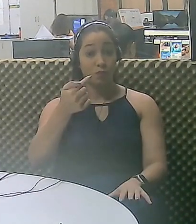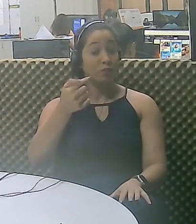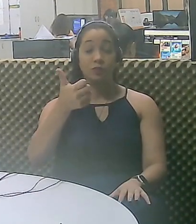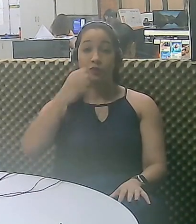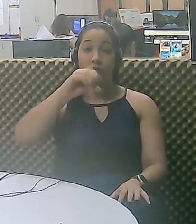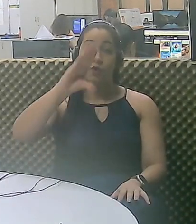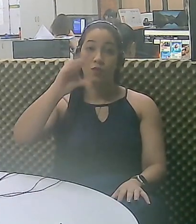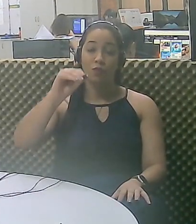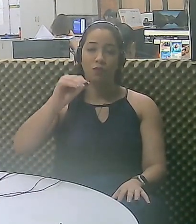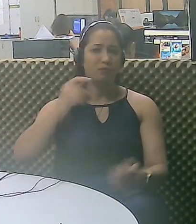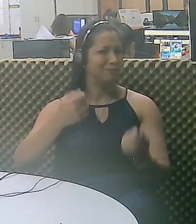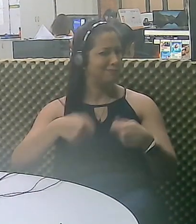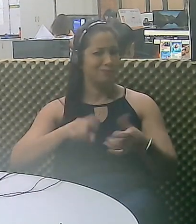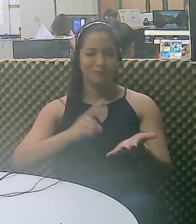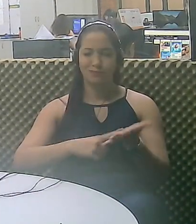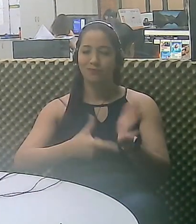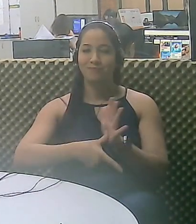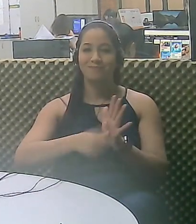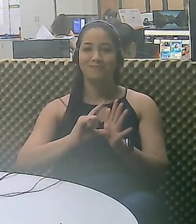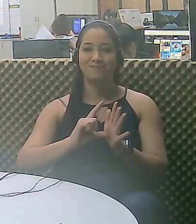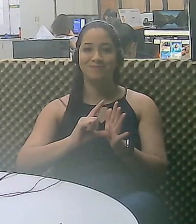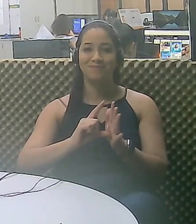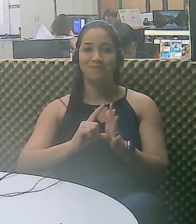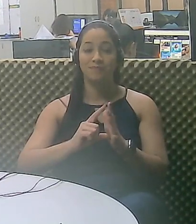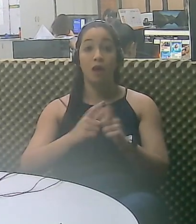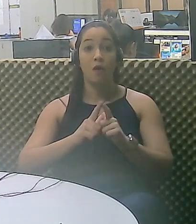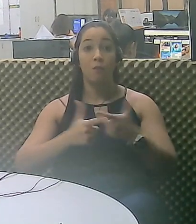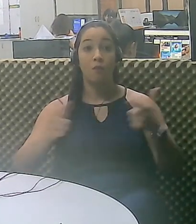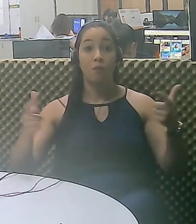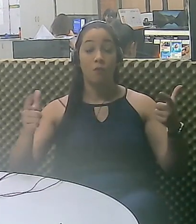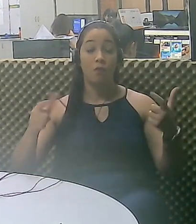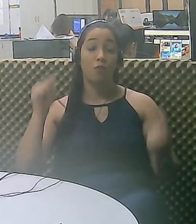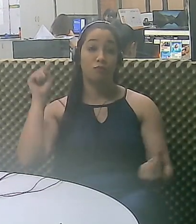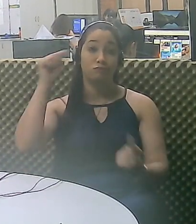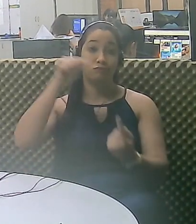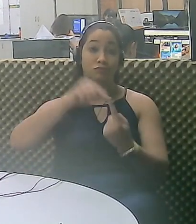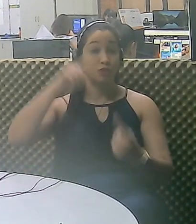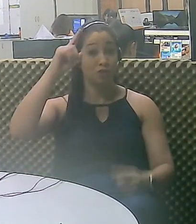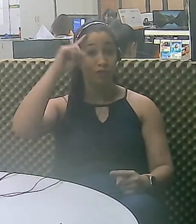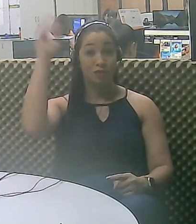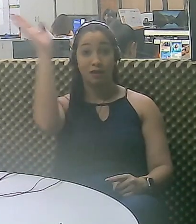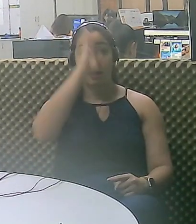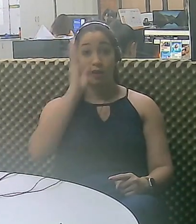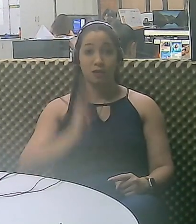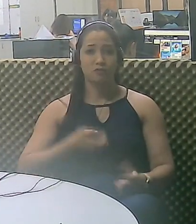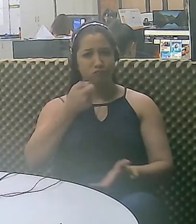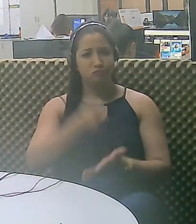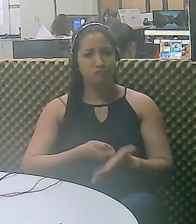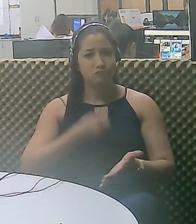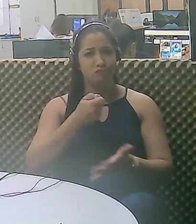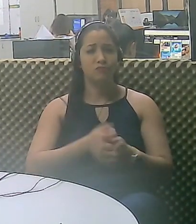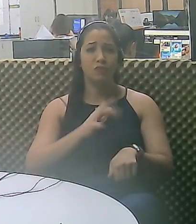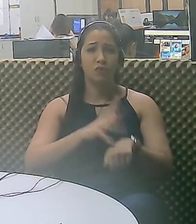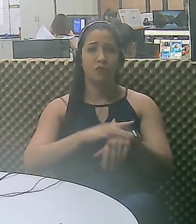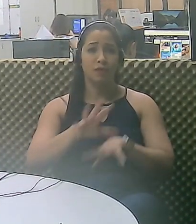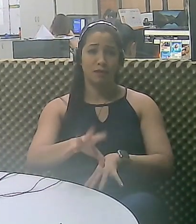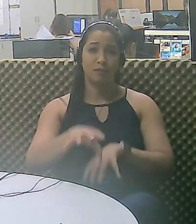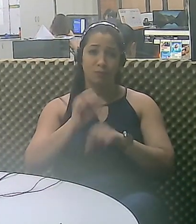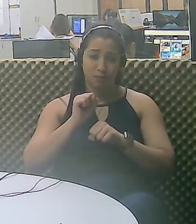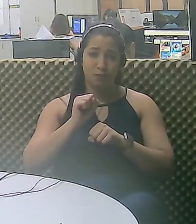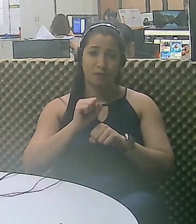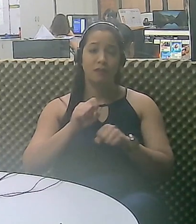noite, sem necessidade de agendamento. A ampliação ocorre em virtude do Dia Nacional de Combate à Sífilis e à